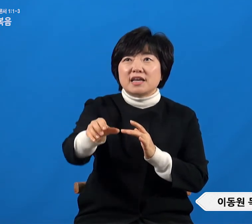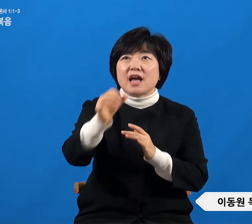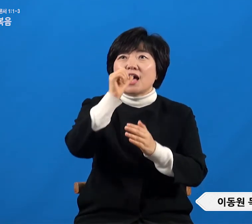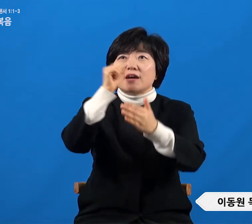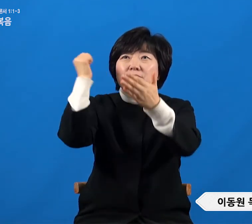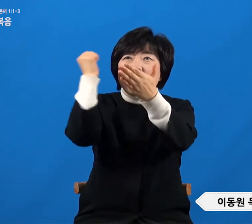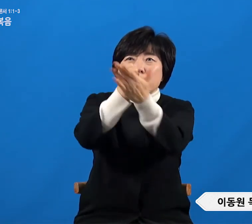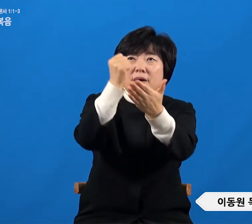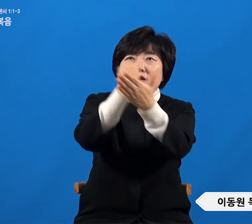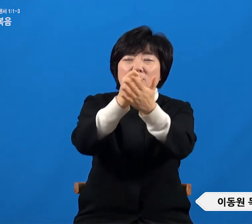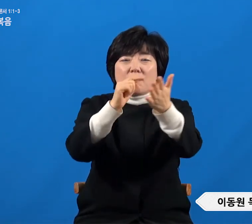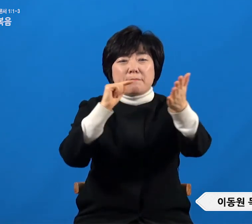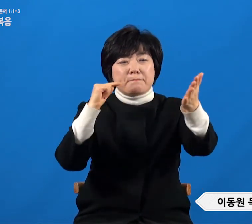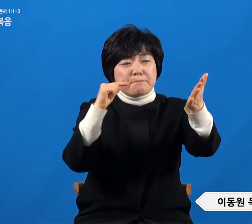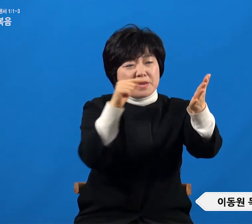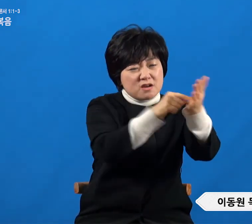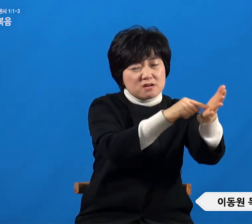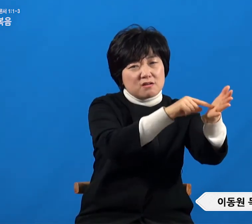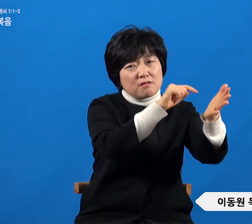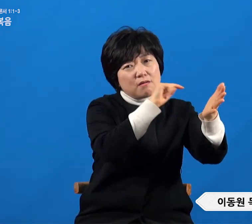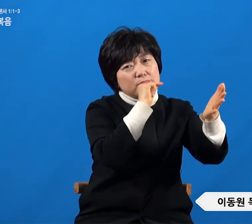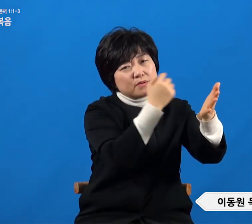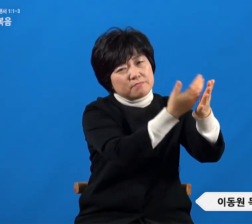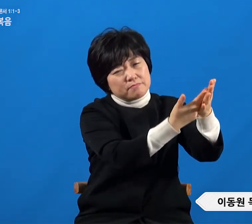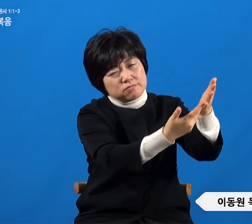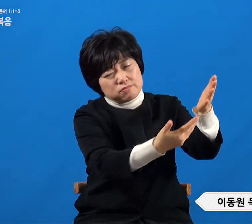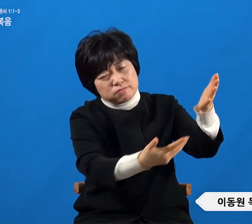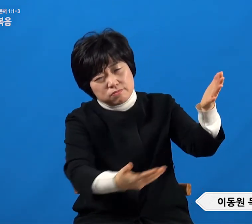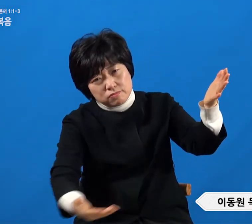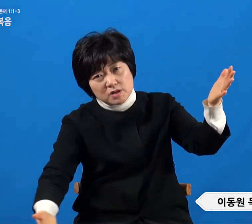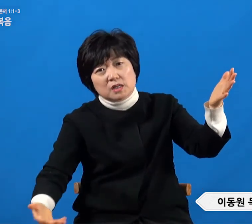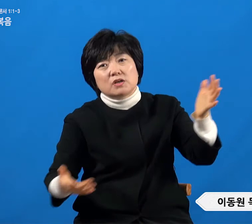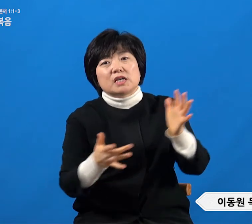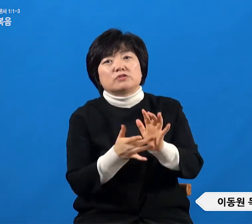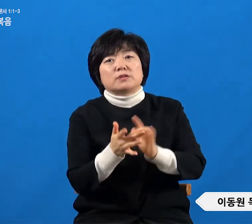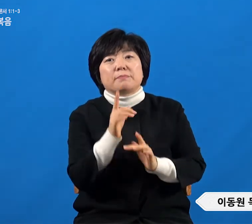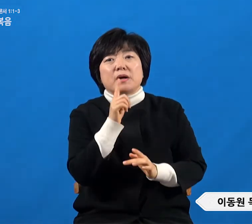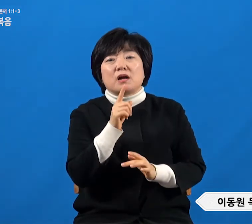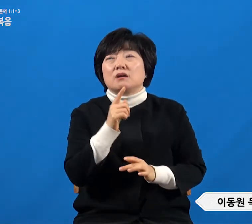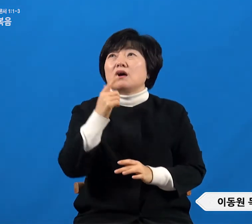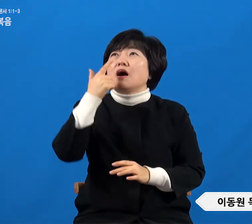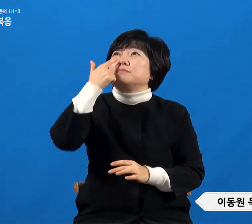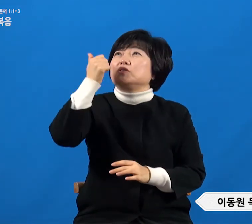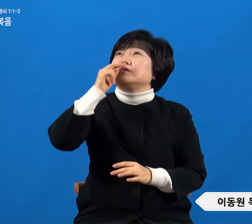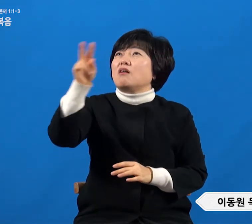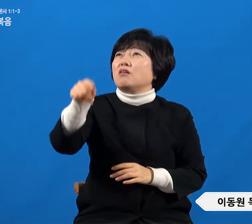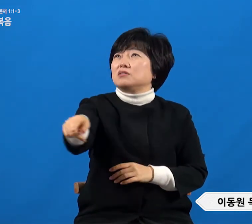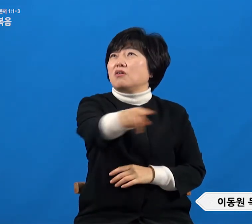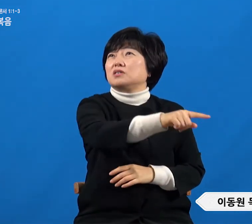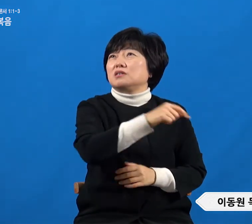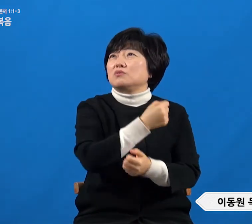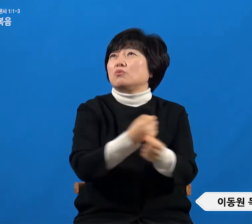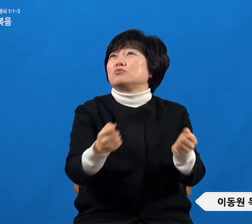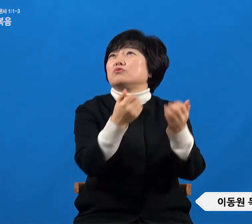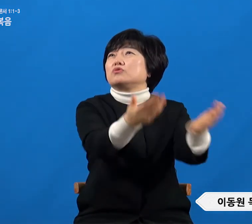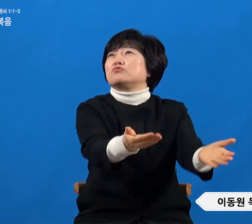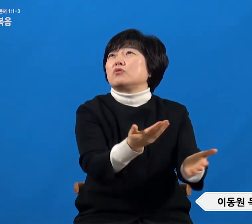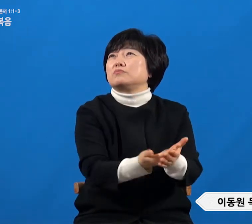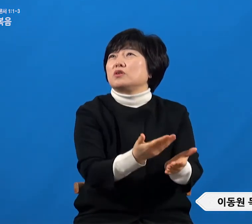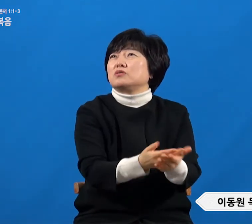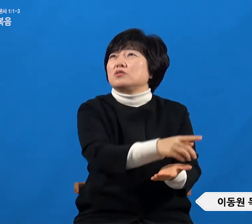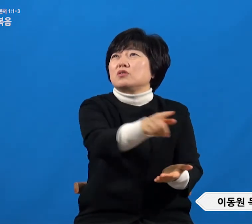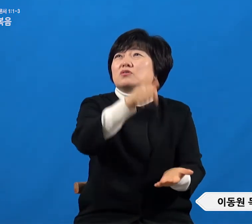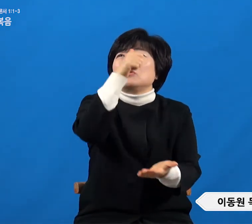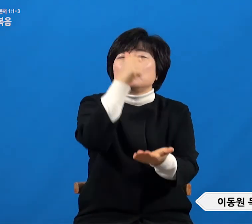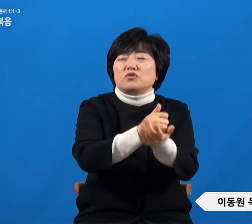박히고 찔림을 받고 피를 흘리면서도 이렇게 기도하시던 예수님, 아버지여, 저들을 용서해 주십시오. 저들은